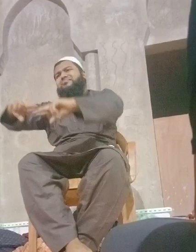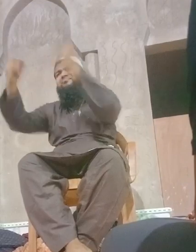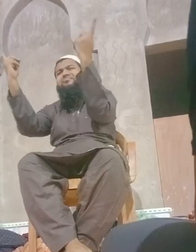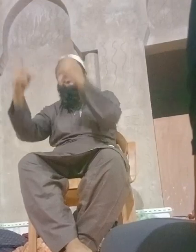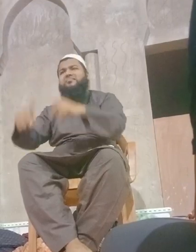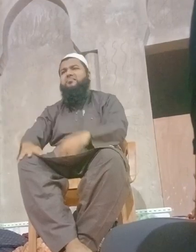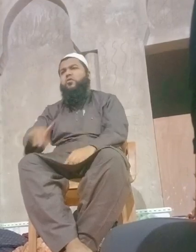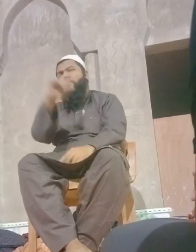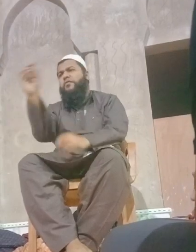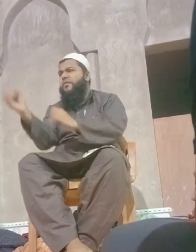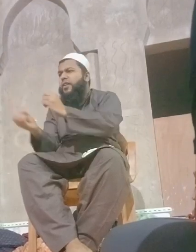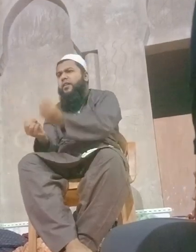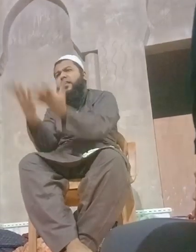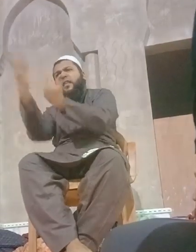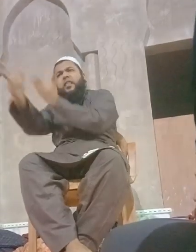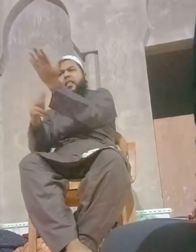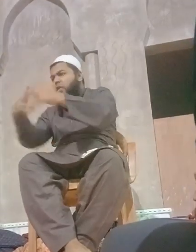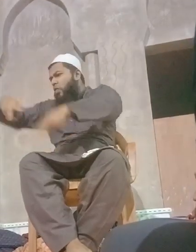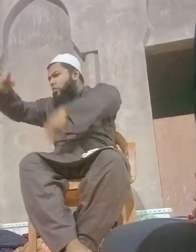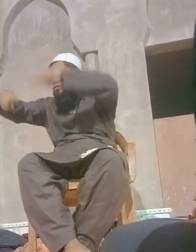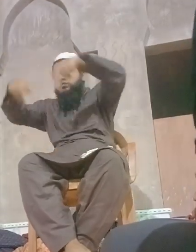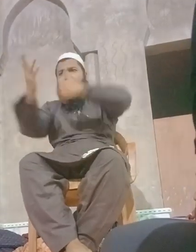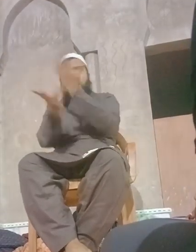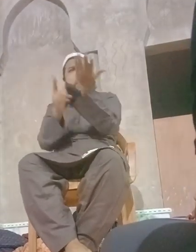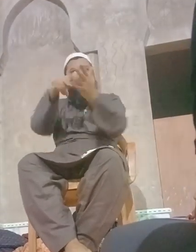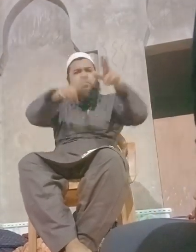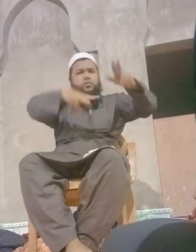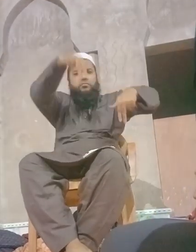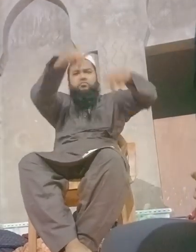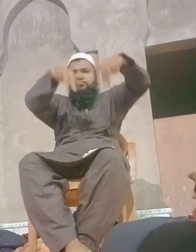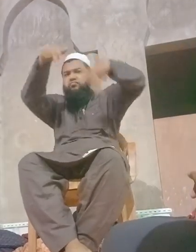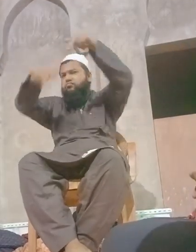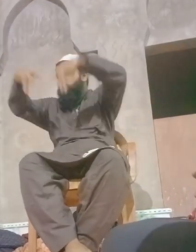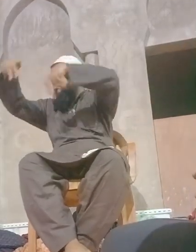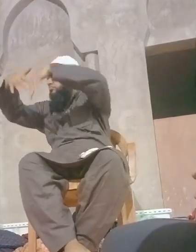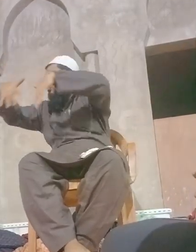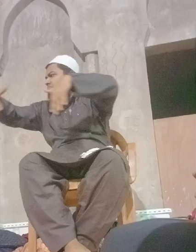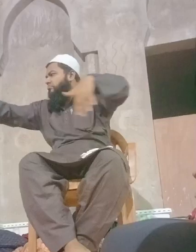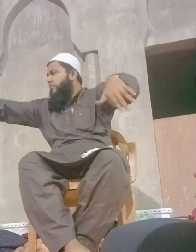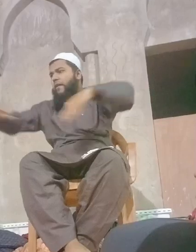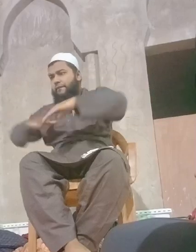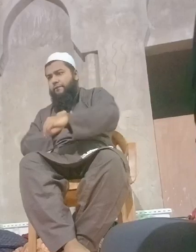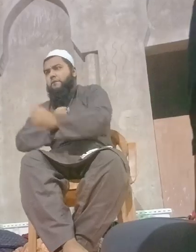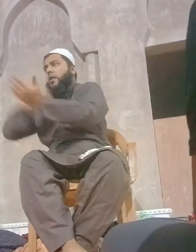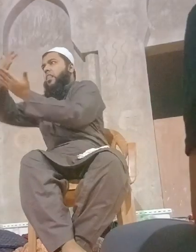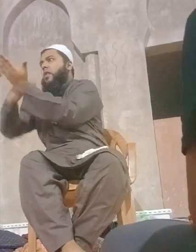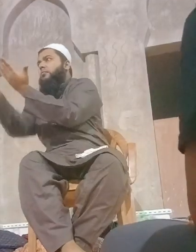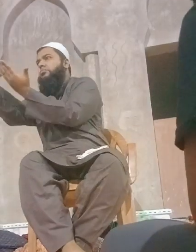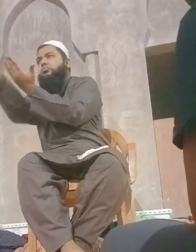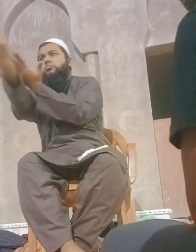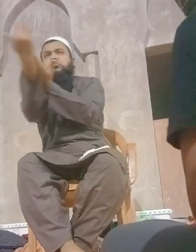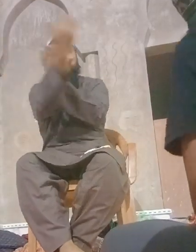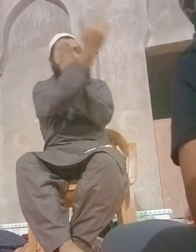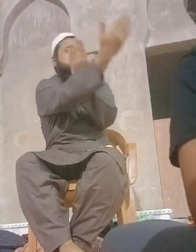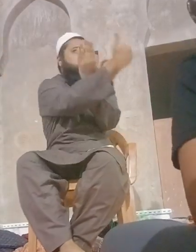জামিআ, সবাইকে কিয়ামতের দিনে তুলবে, আর তারপরে তার হিসাব নিকাশ হবে। সেই সময়ে তার কি জবাব